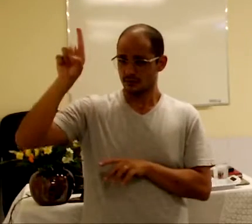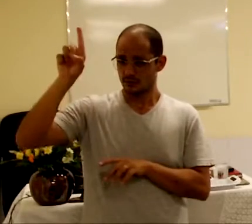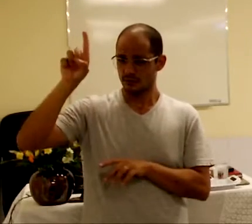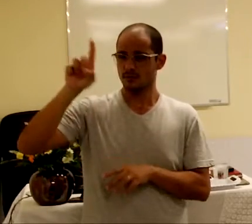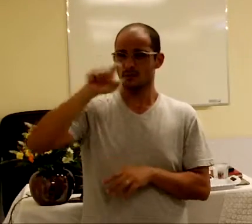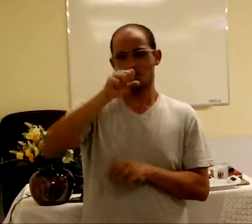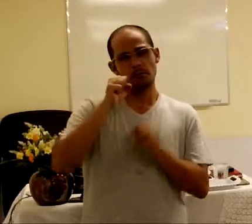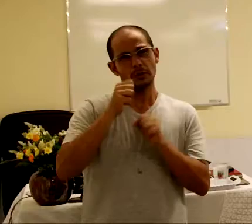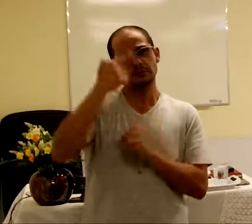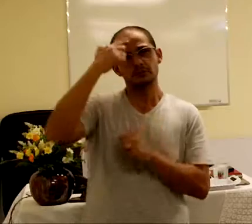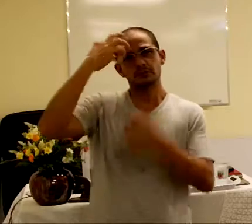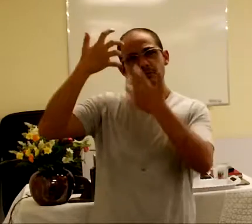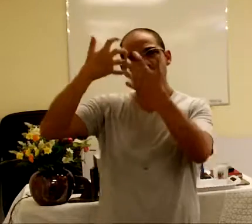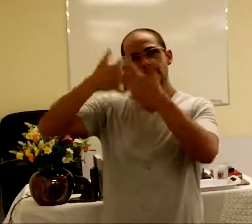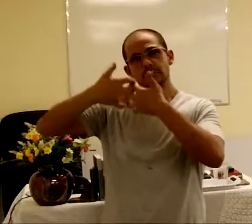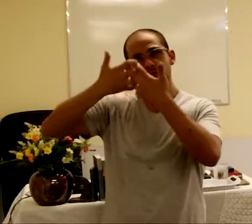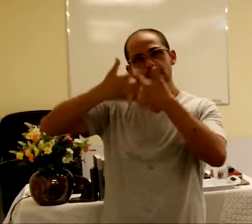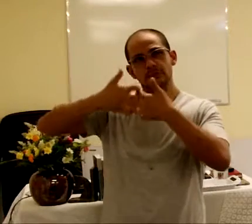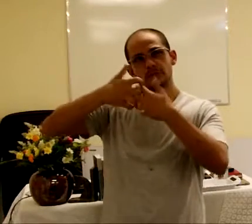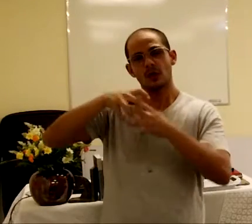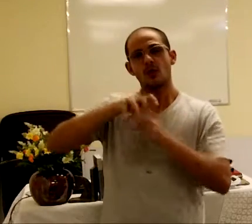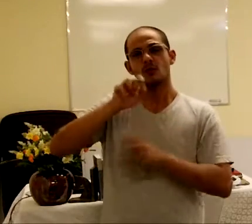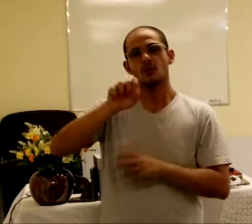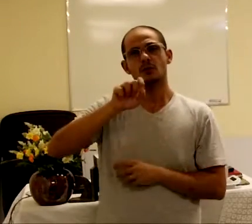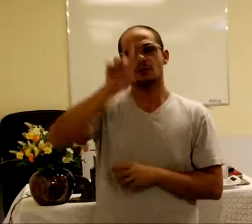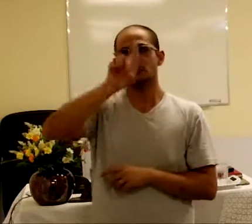você pensar no que ele não pode ser.